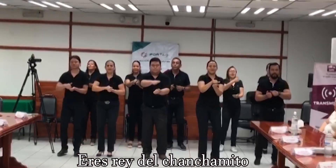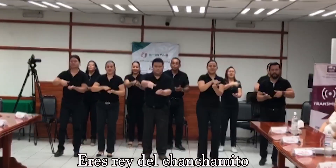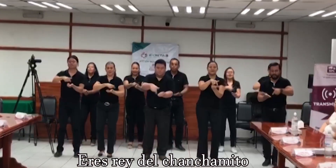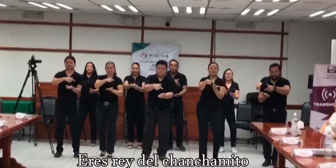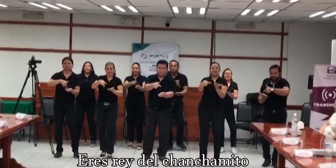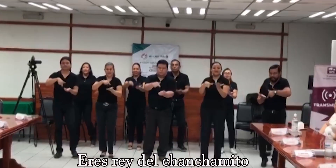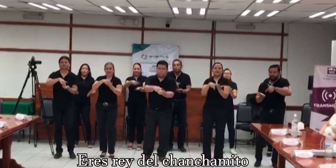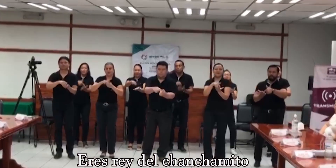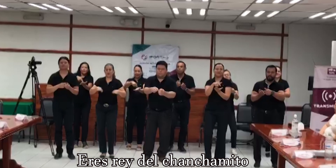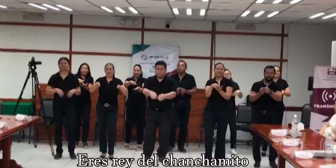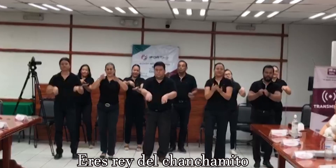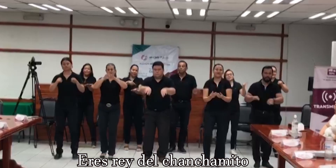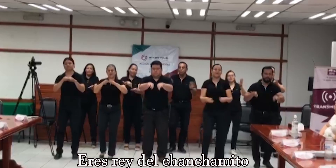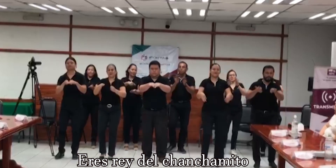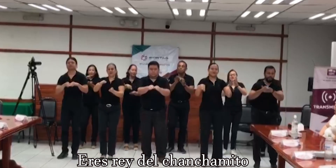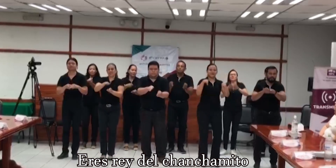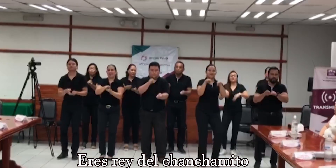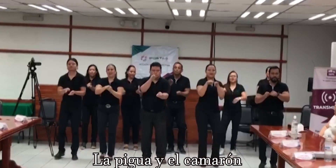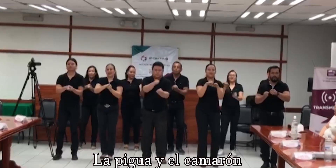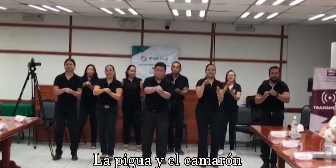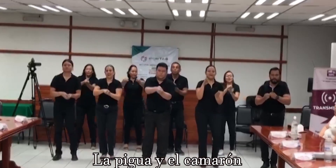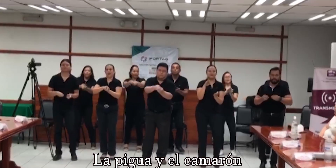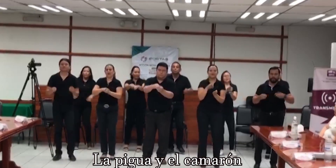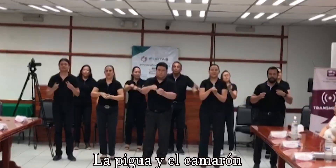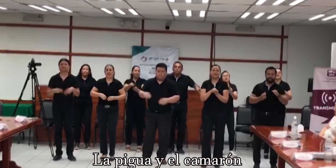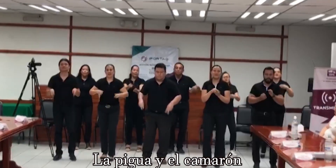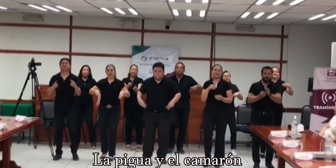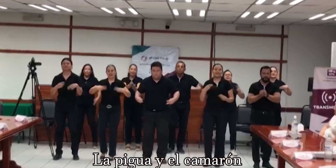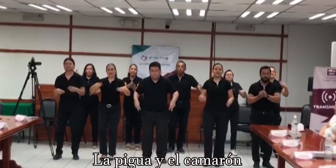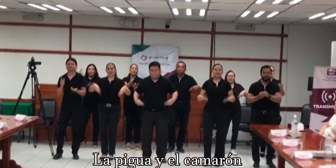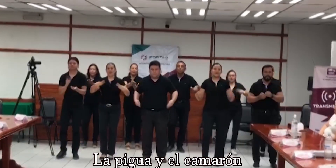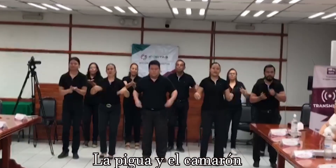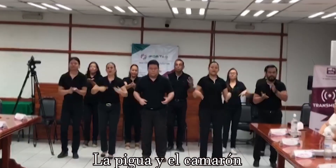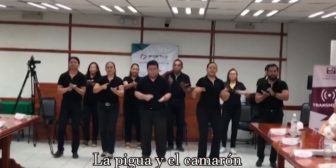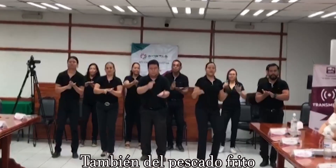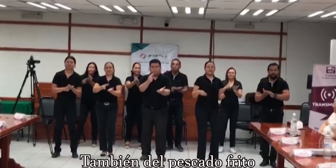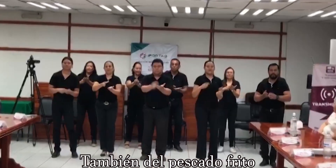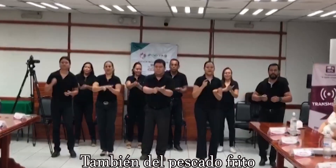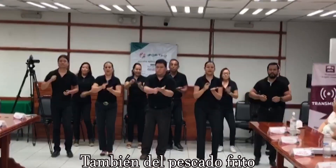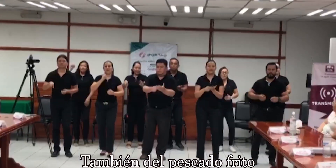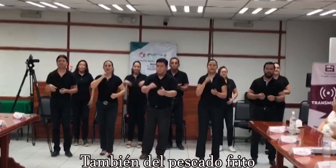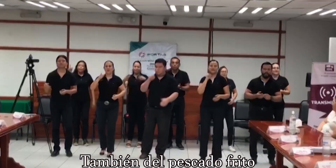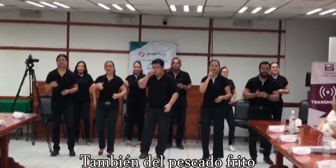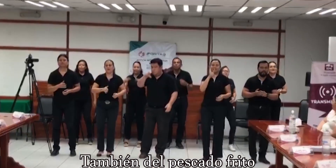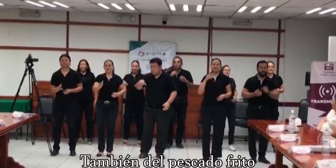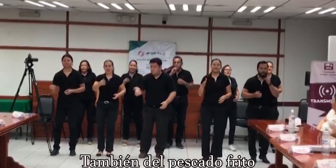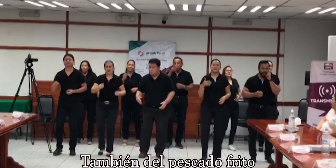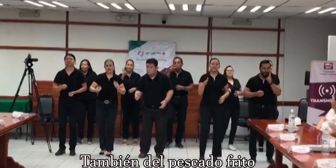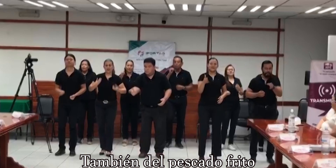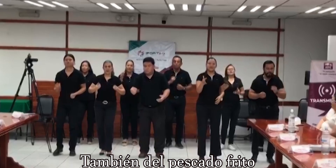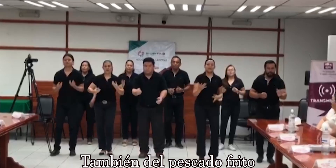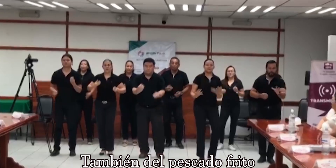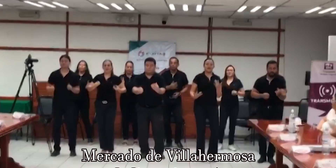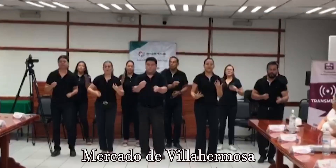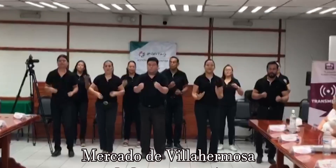Eres rey de Chachumito, a mi cual te amamos, también de pescado frito, me